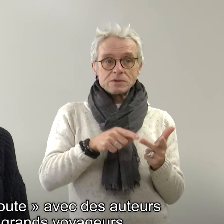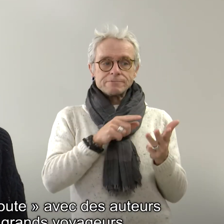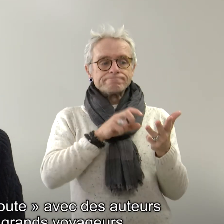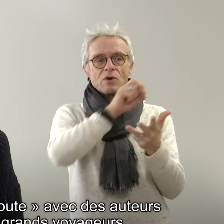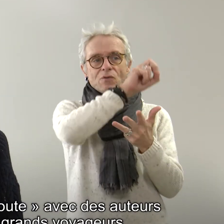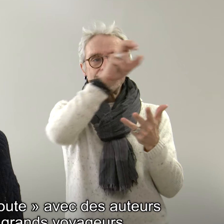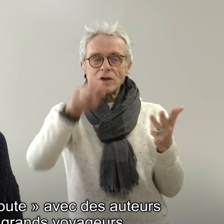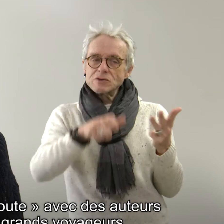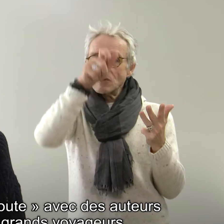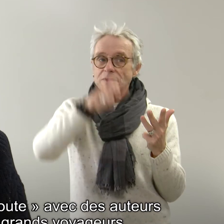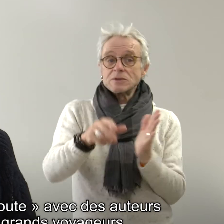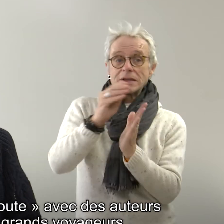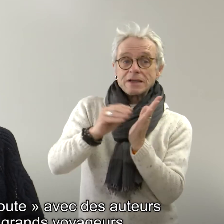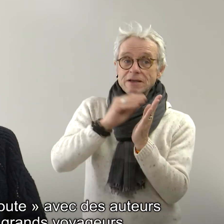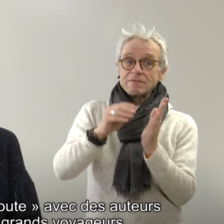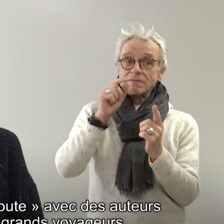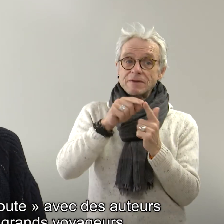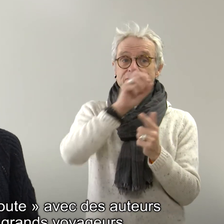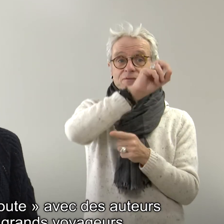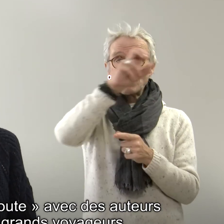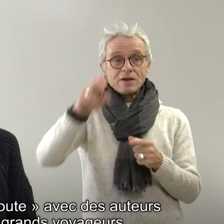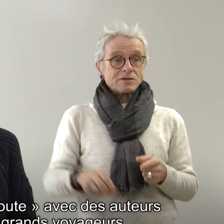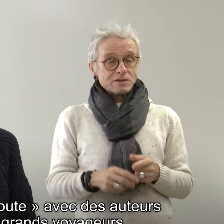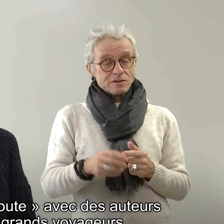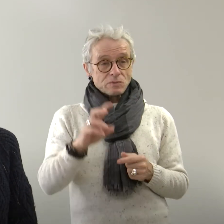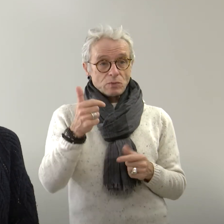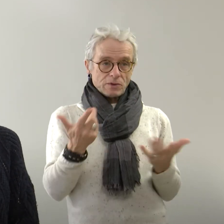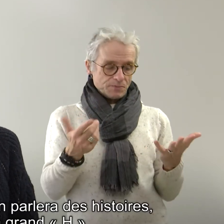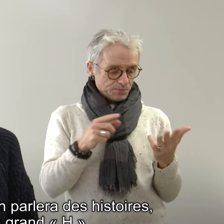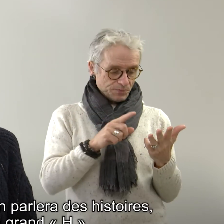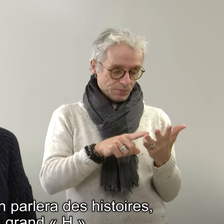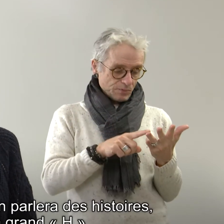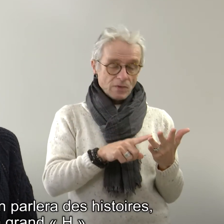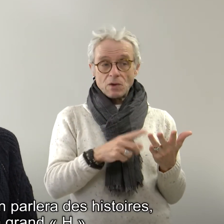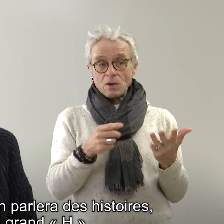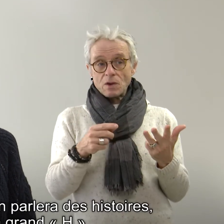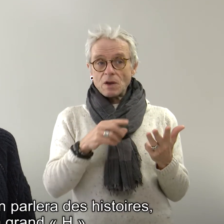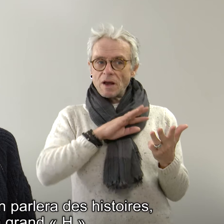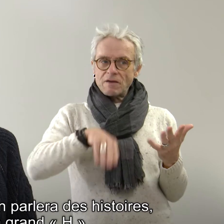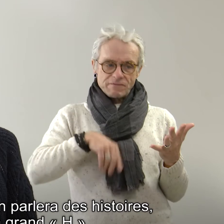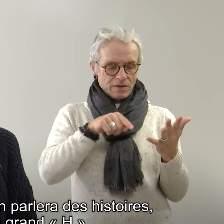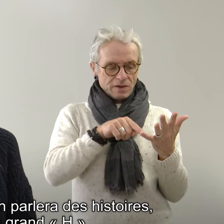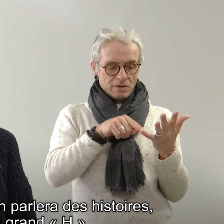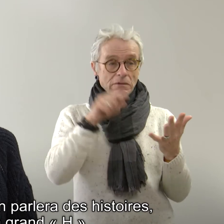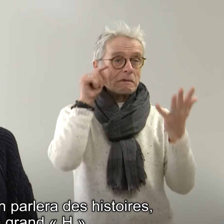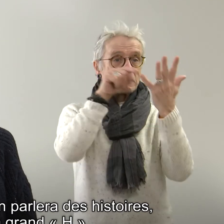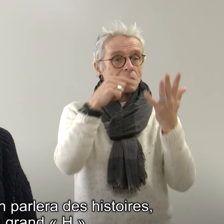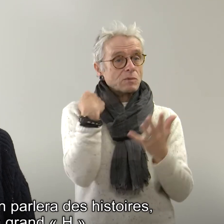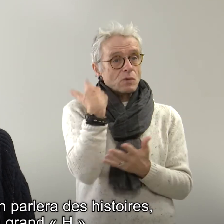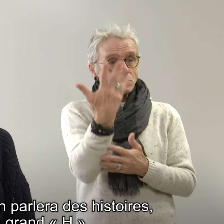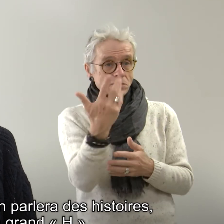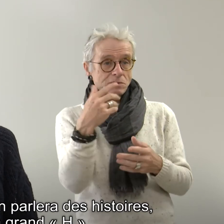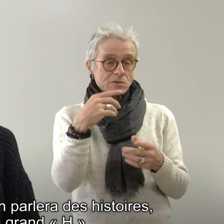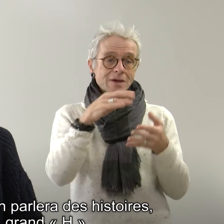avec des auteurs qui qui sont d'abord aussi des grands voyageurs et pour terminer on parlera de liste des